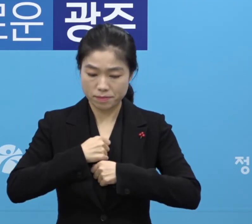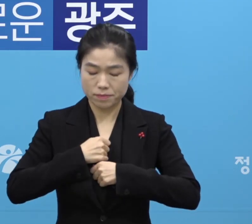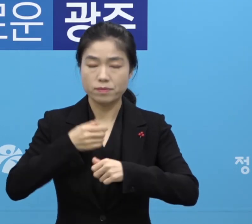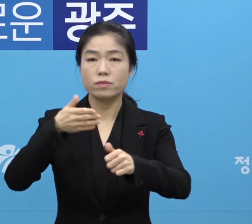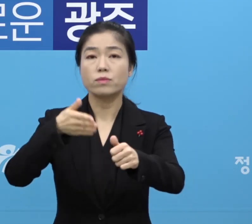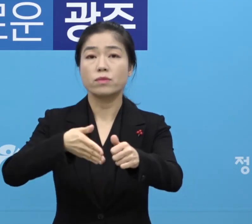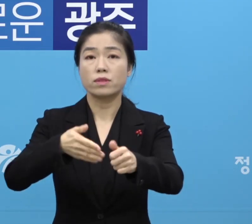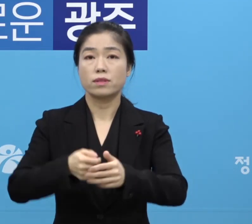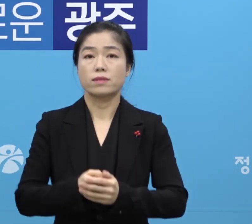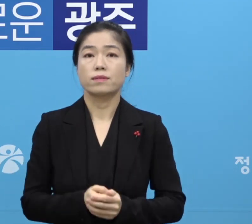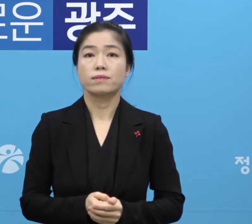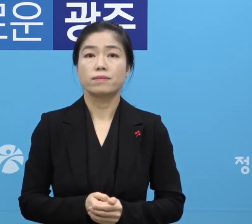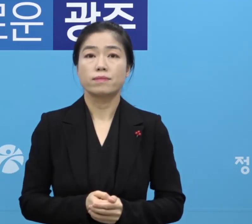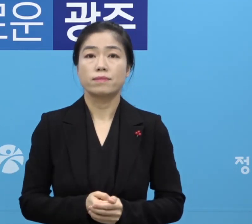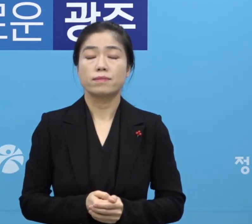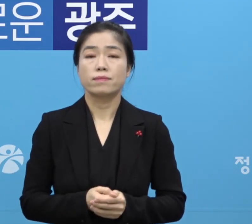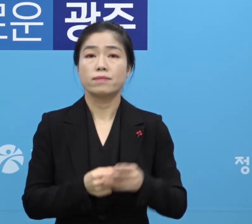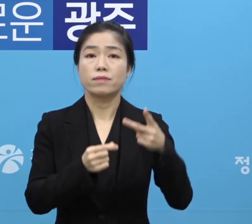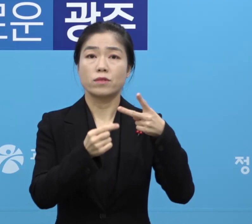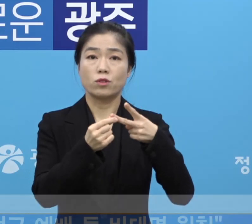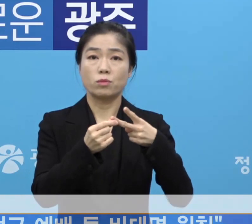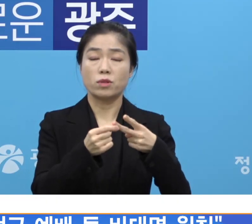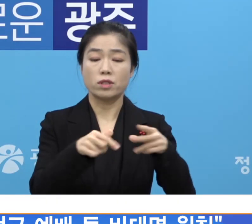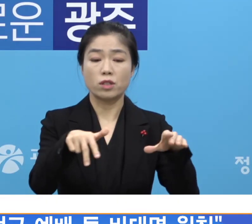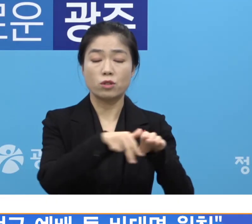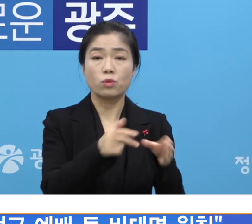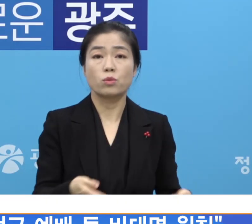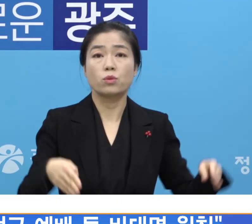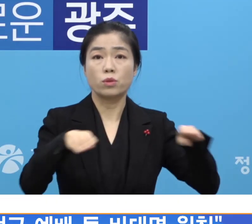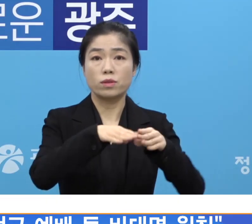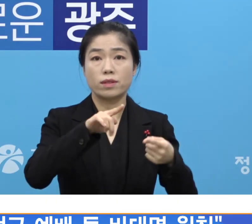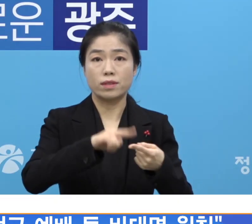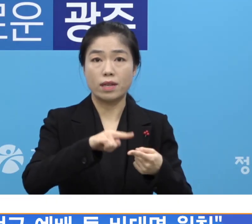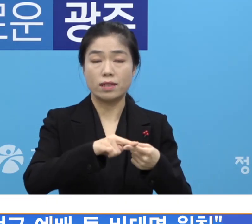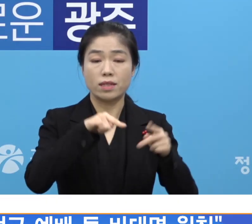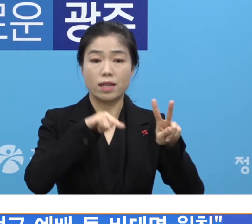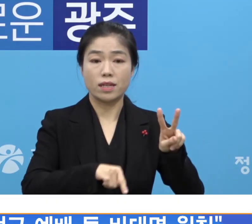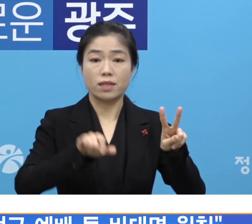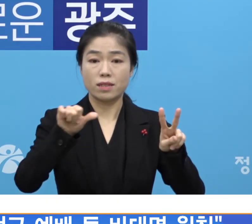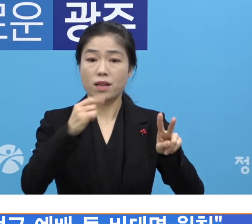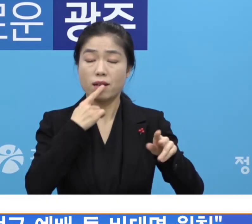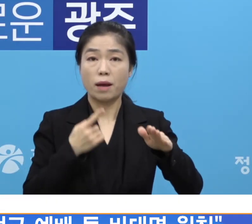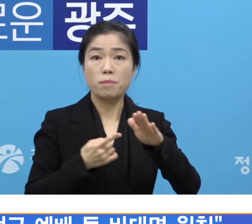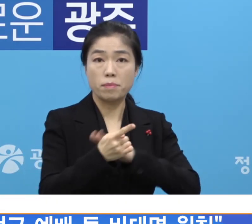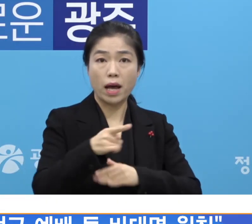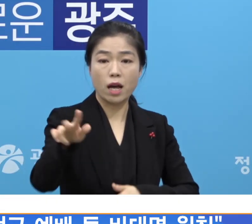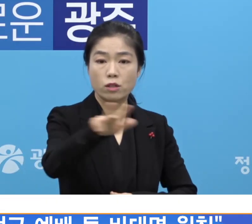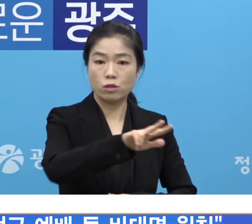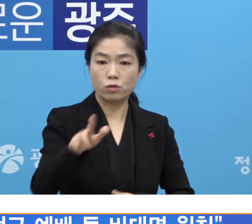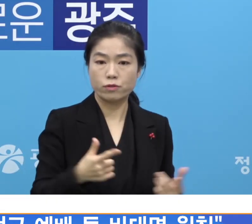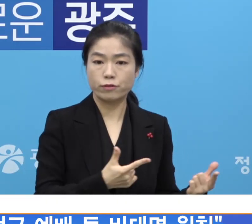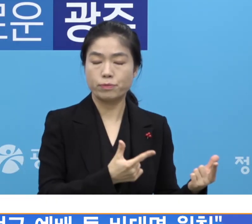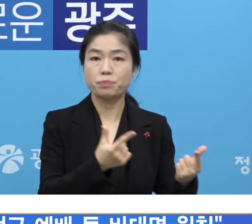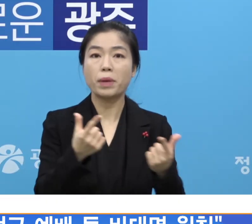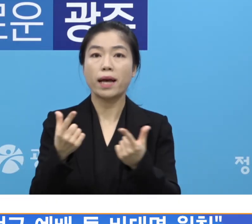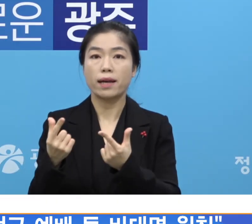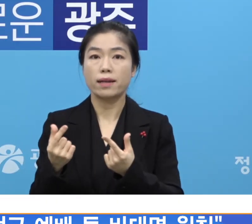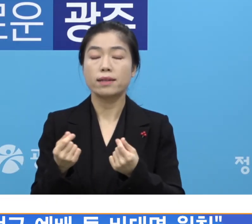주십시오. 둘째, 종교시설에 대해서는 2.5단계 조치가 전국적으로